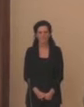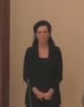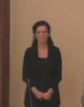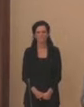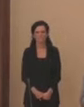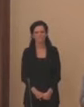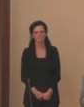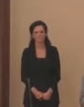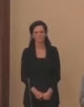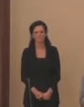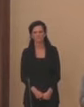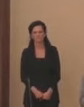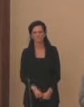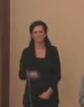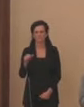Steven Otfield.